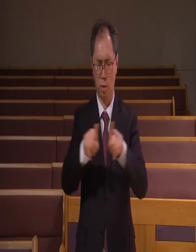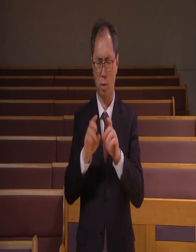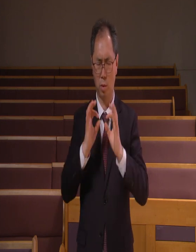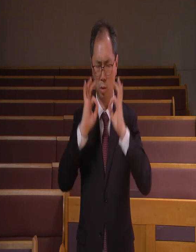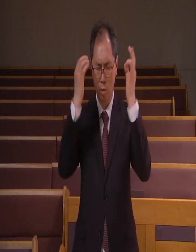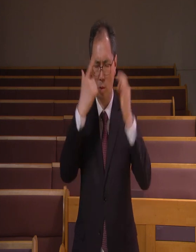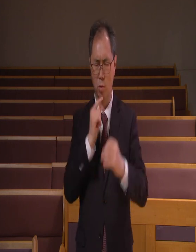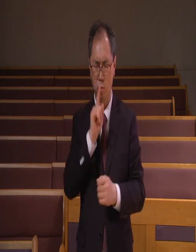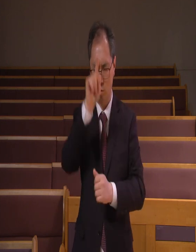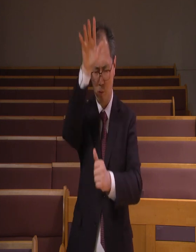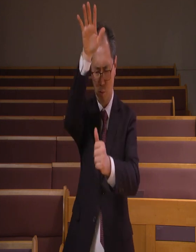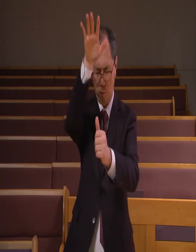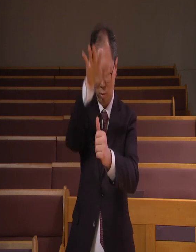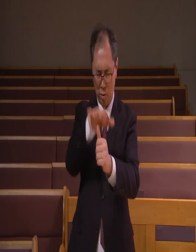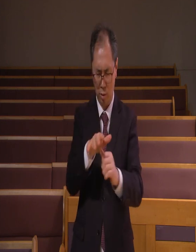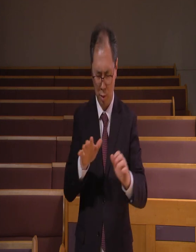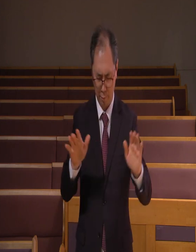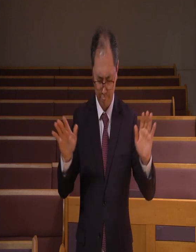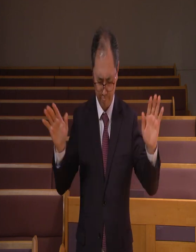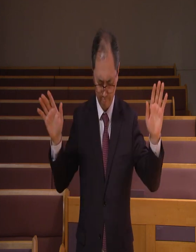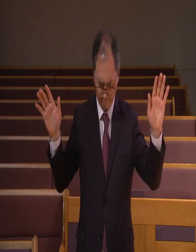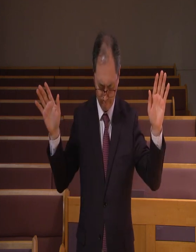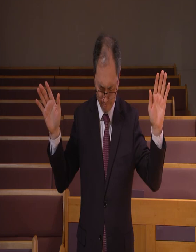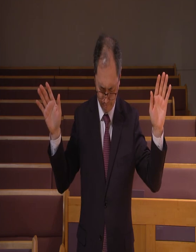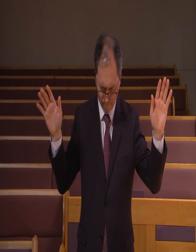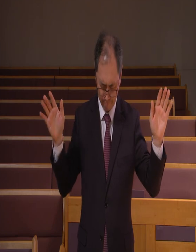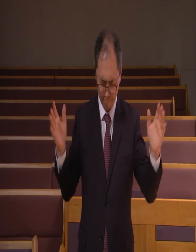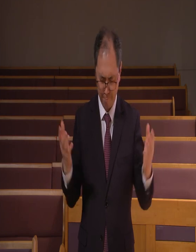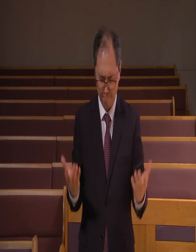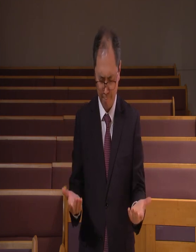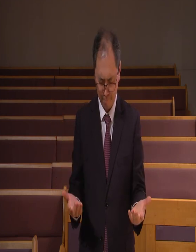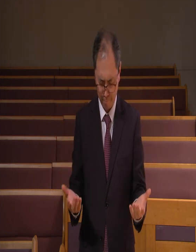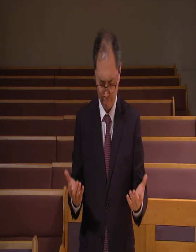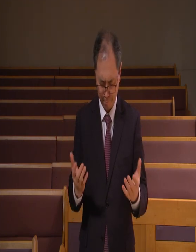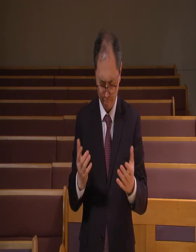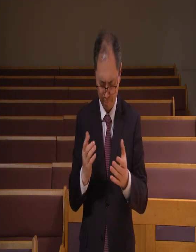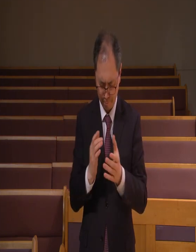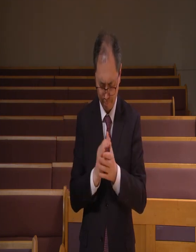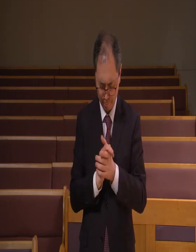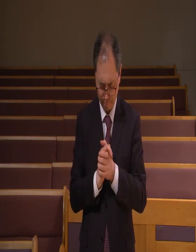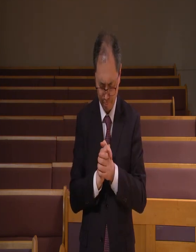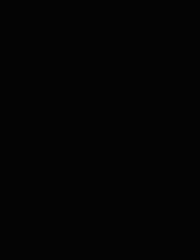함께 하시기를 간절히 축원하옵나이다. 아멘.